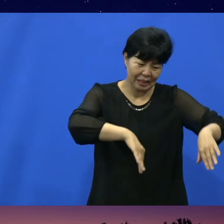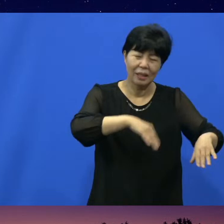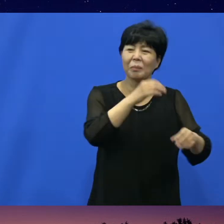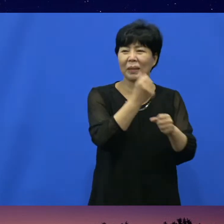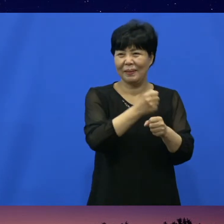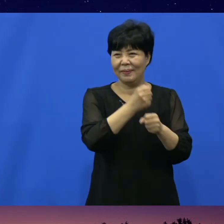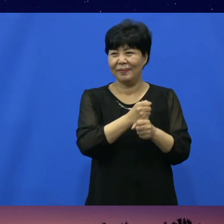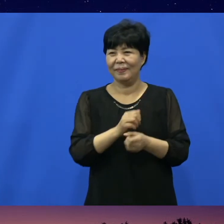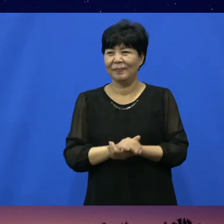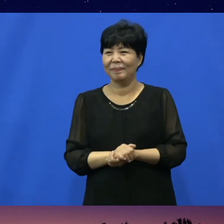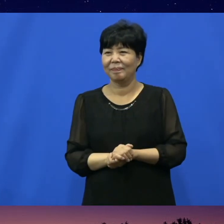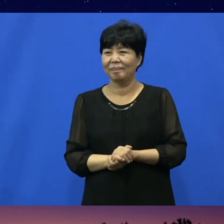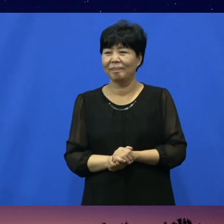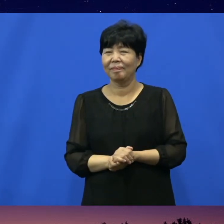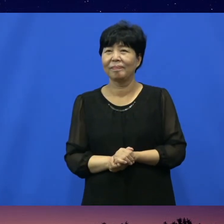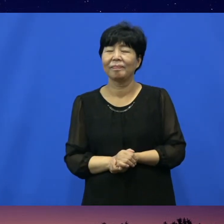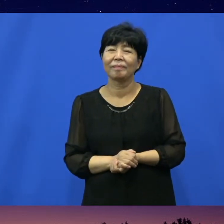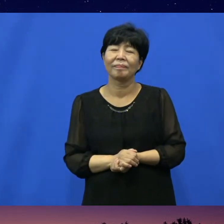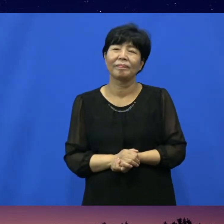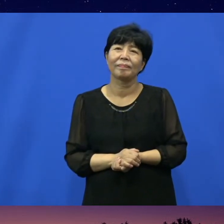진정한 사랑을 할 수가 없는 거죠.